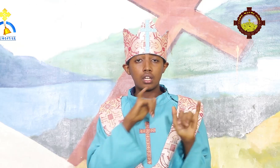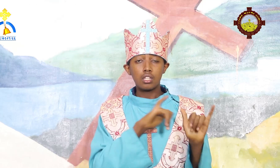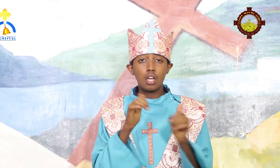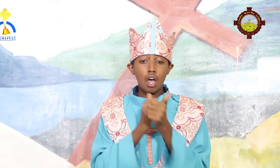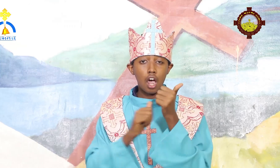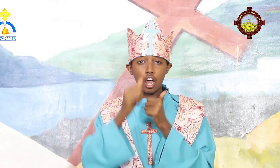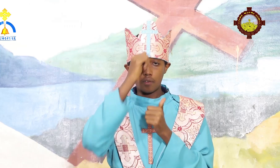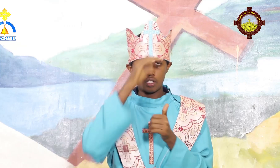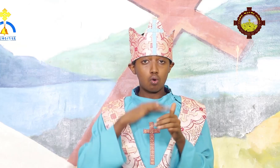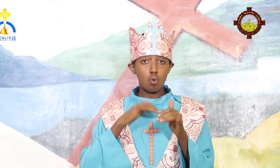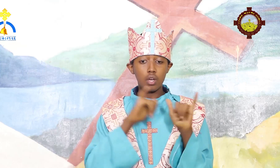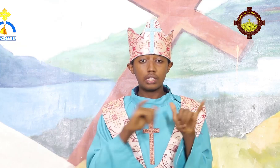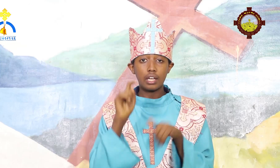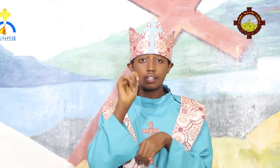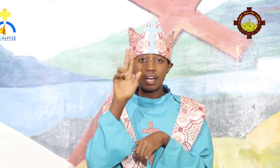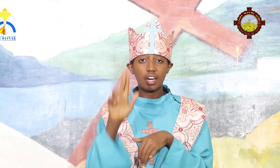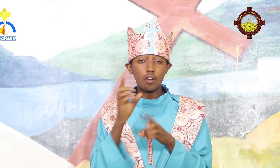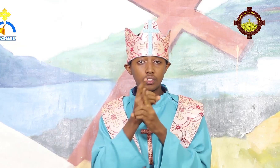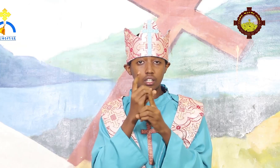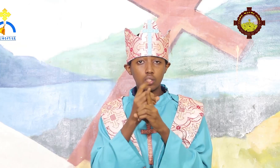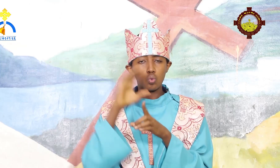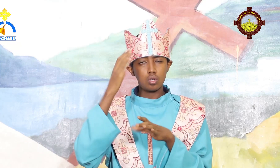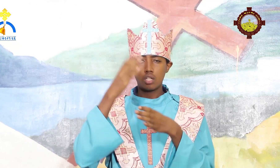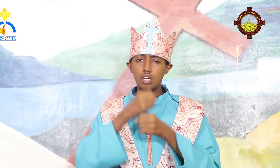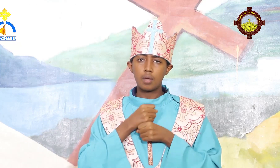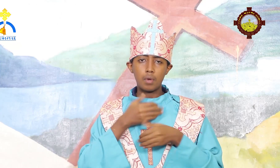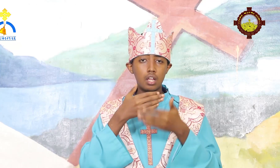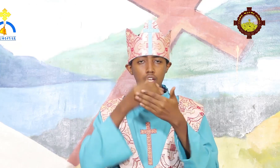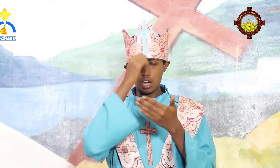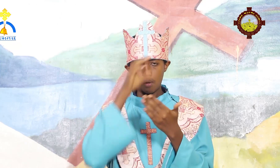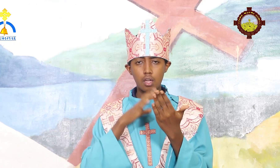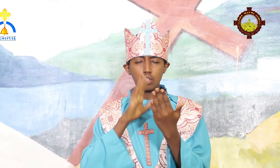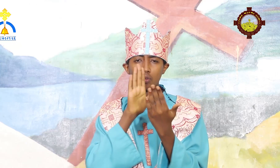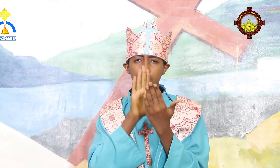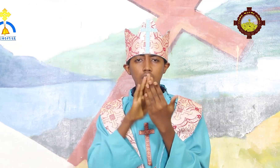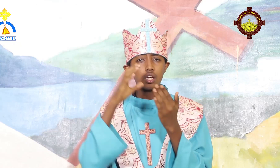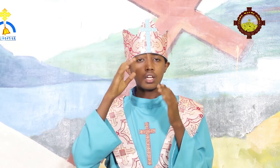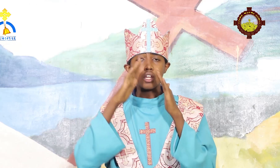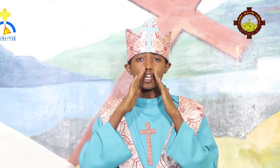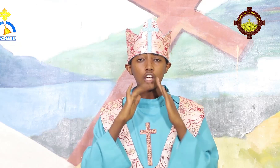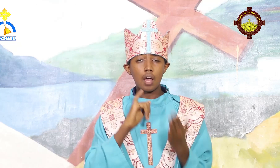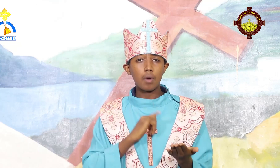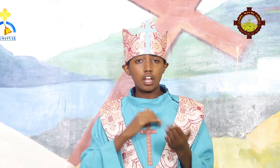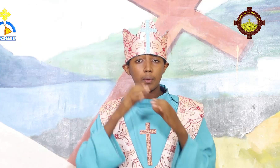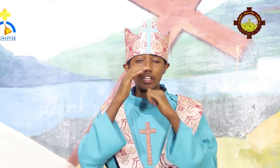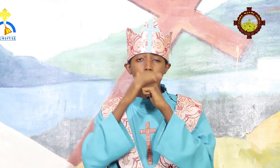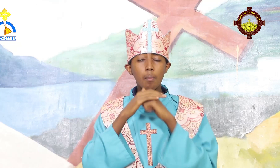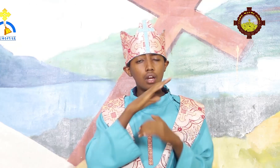ባለቤት እንደ ሐላፊ ሰው እንደ ተራ ፍጥረት ቁጣን ተቀበለ ቀረበ በሰው ፊት የሰላም ባለቤት